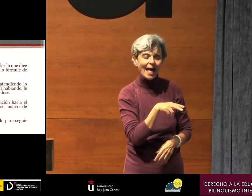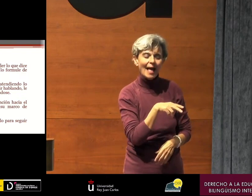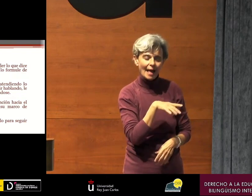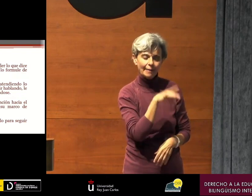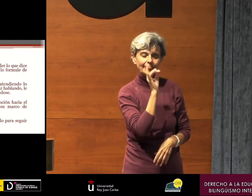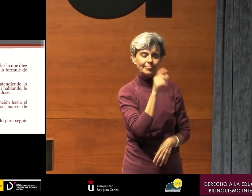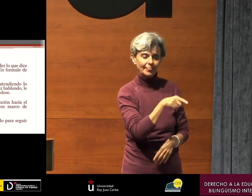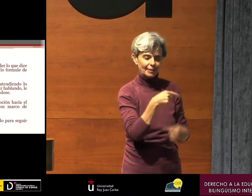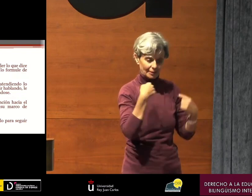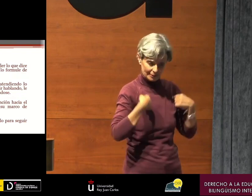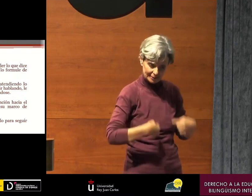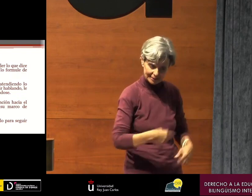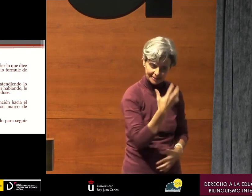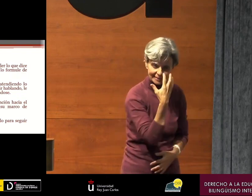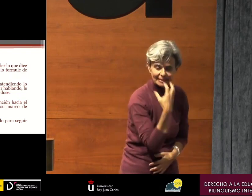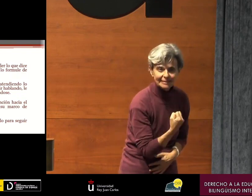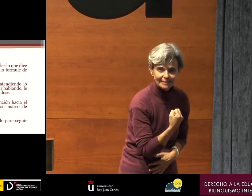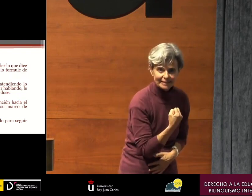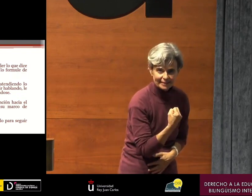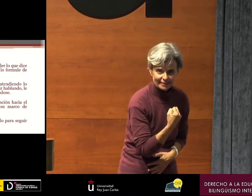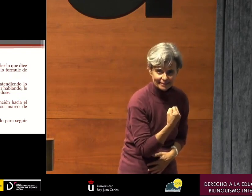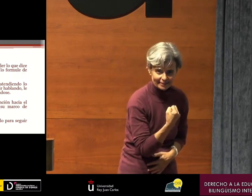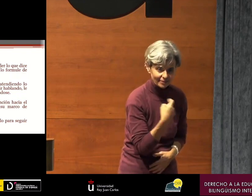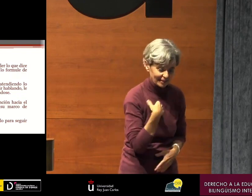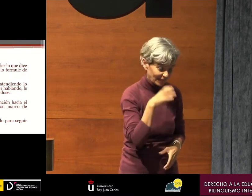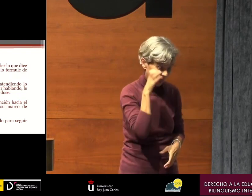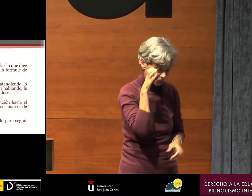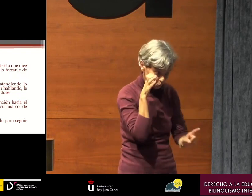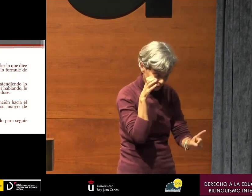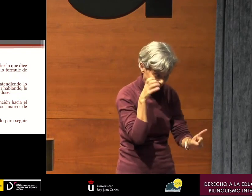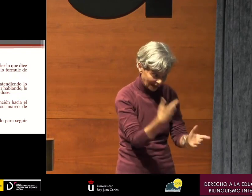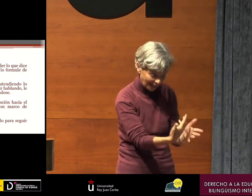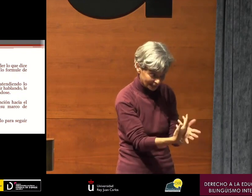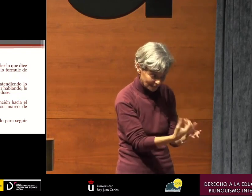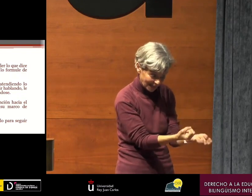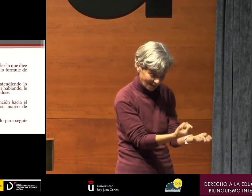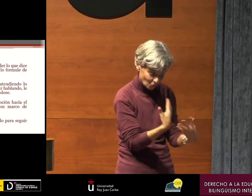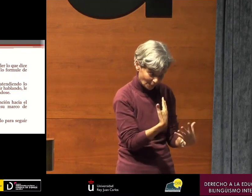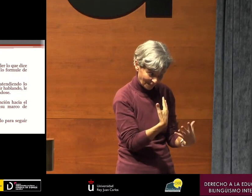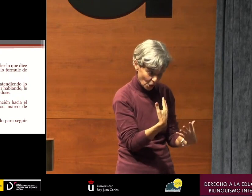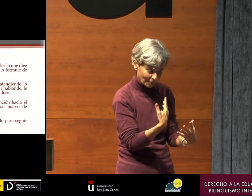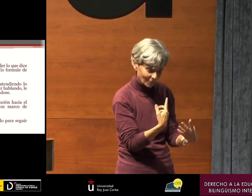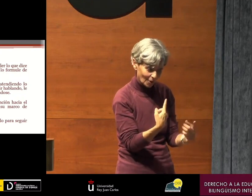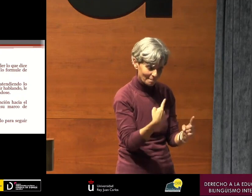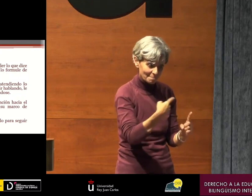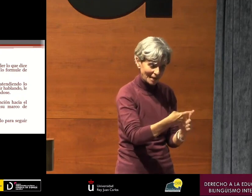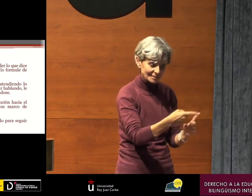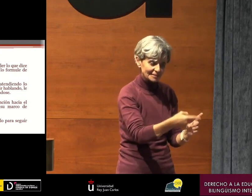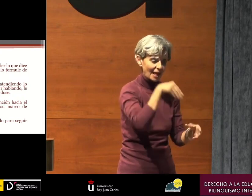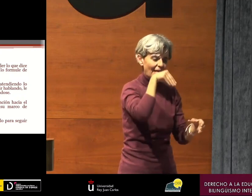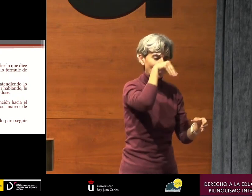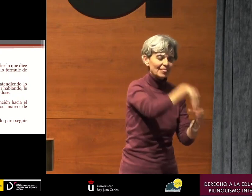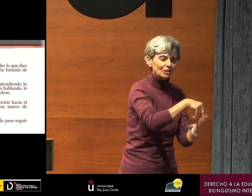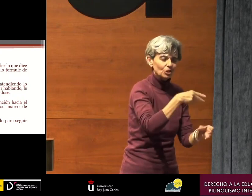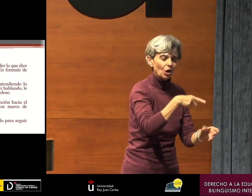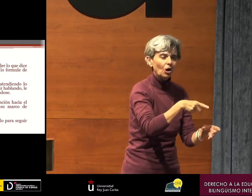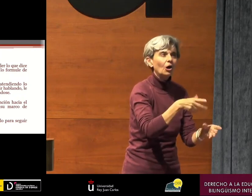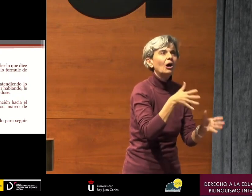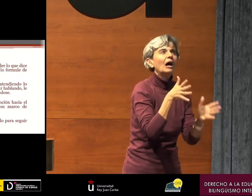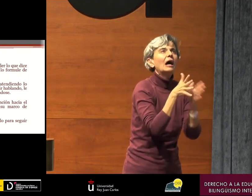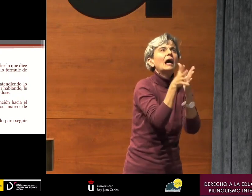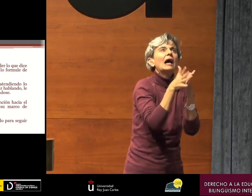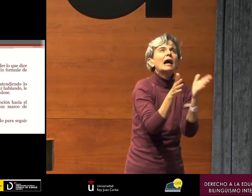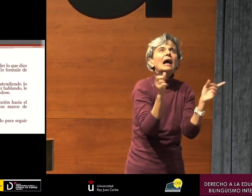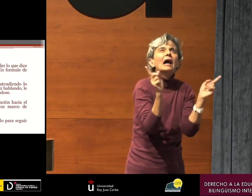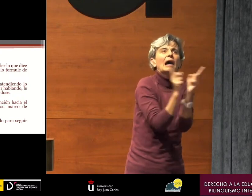que el alumno si está enfermo y está triste, o sea, porque el alumno, este compañero que no ha venido, que está enfermo y él está